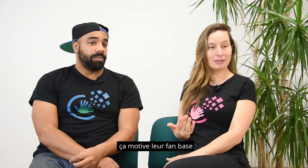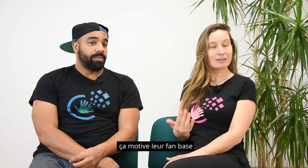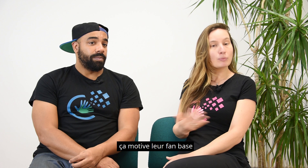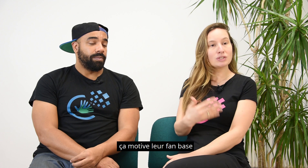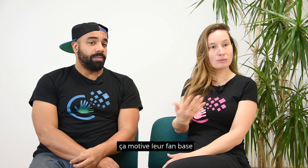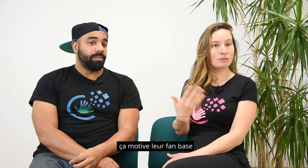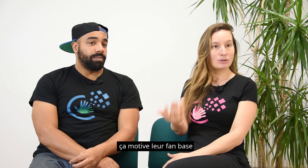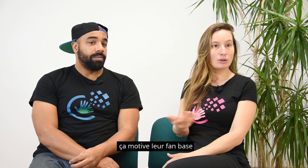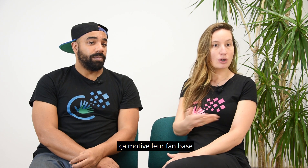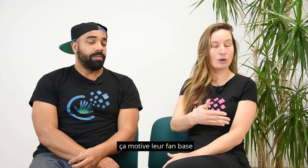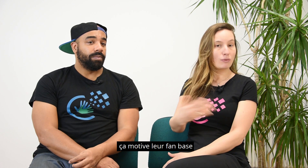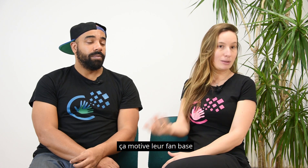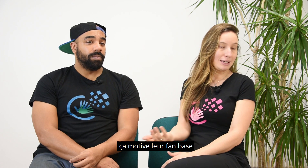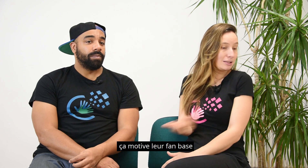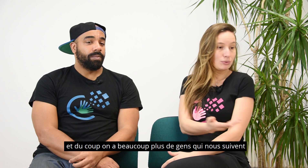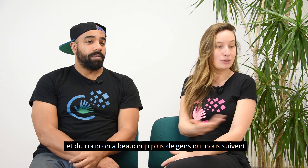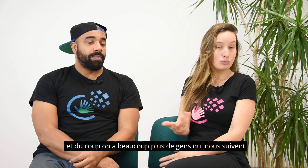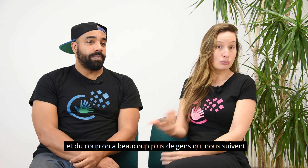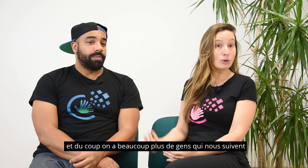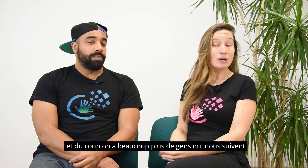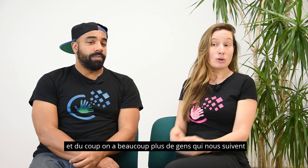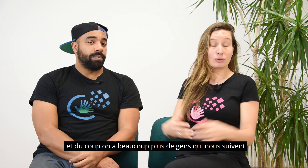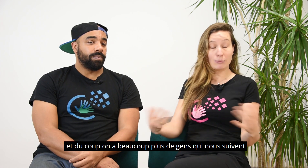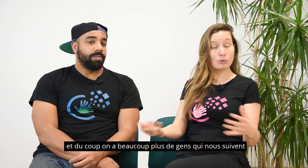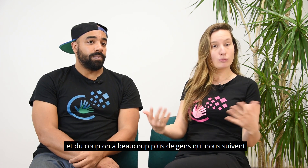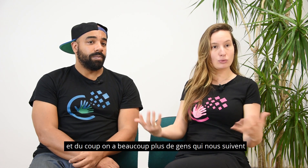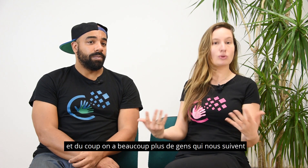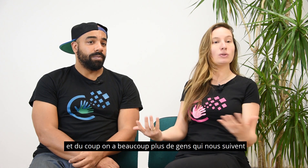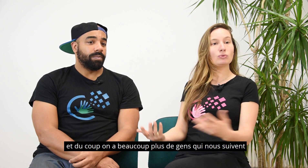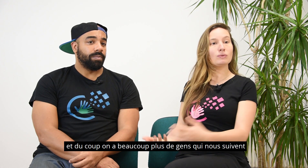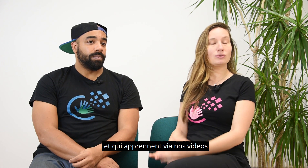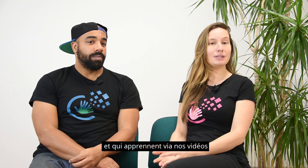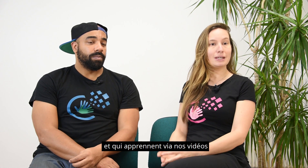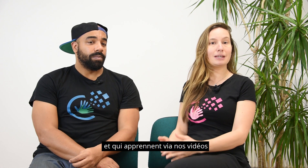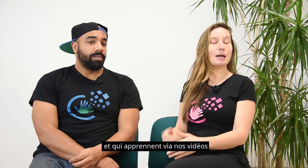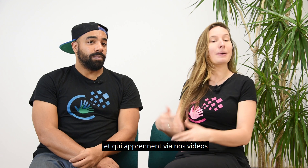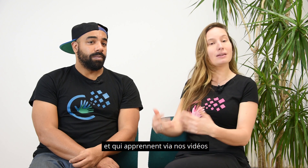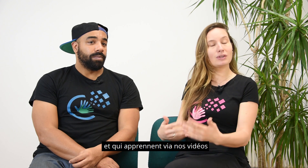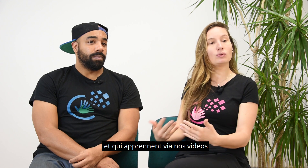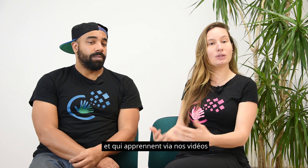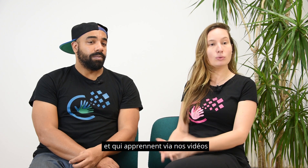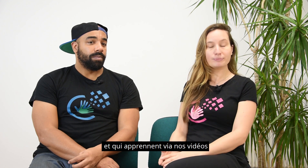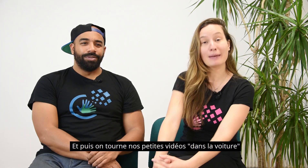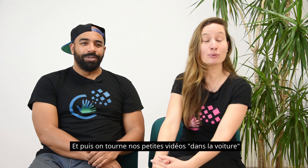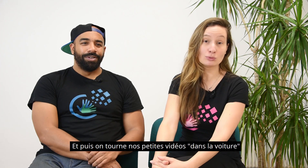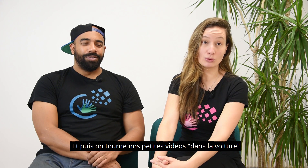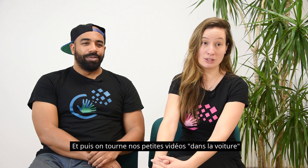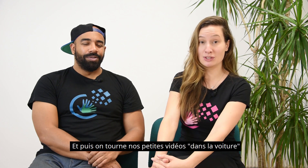ça motive leur fanbase et puis du coup, on a beaucoup plus de gens qui nous suivent aussi et qui apprennent via nos vidéos. Et puis on tourne nos petites vidéos dans